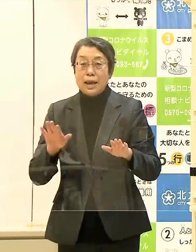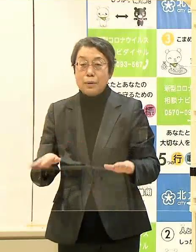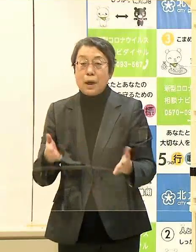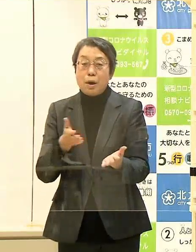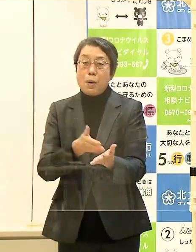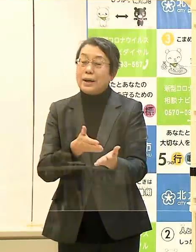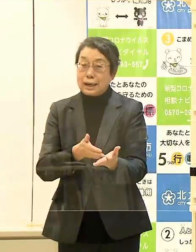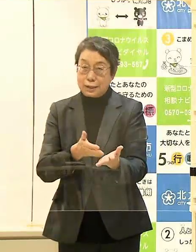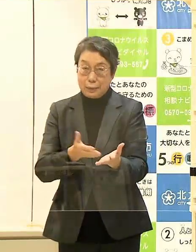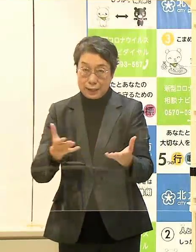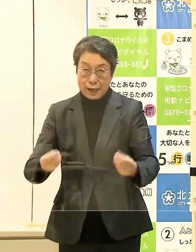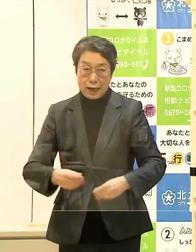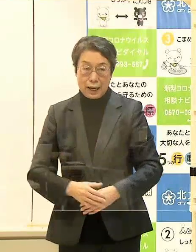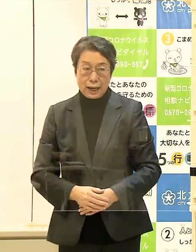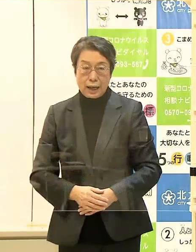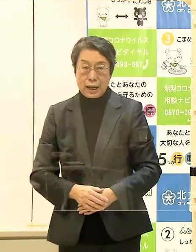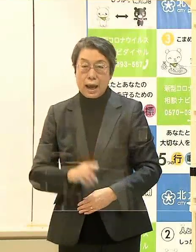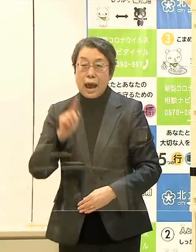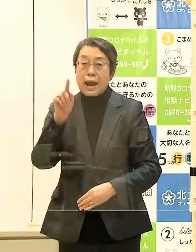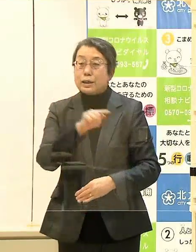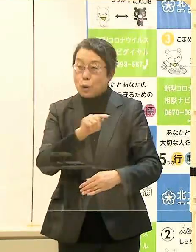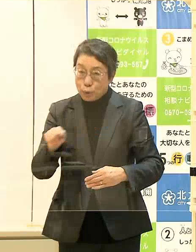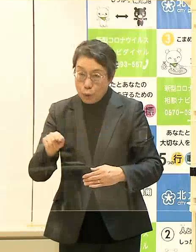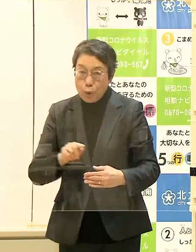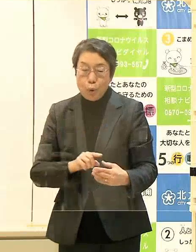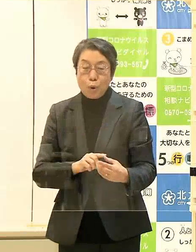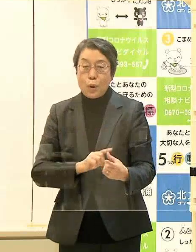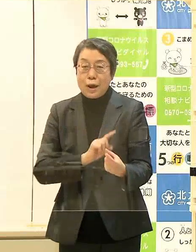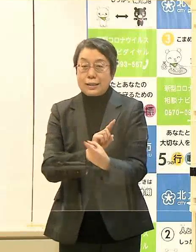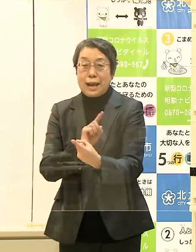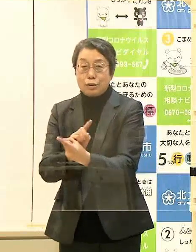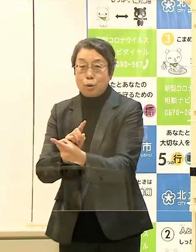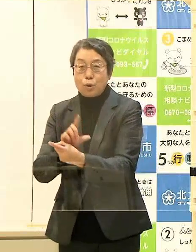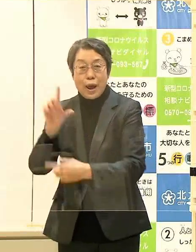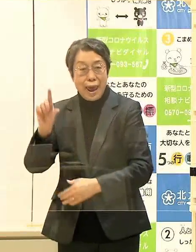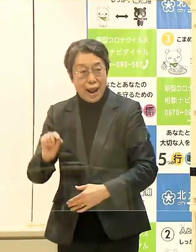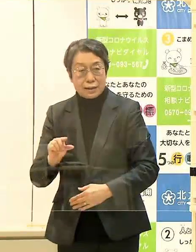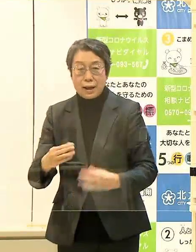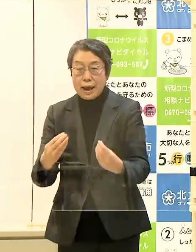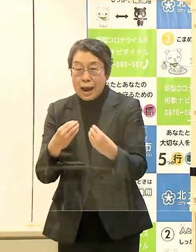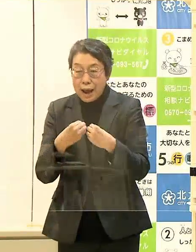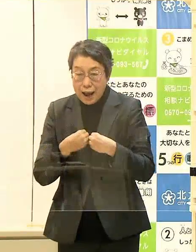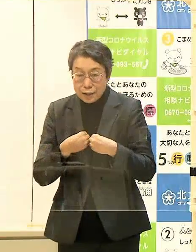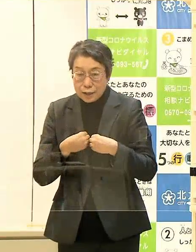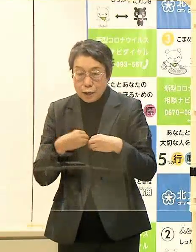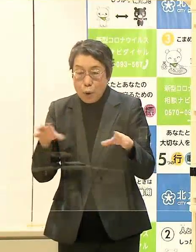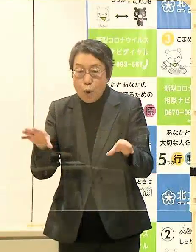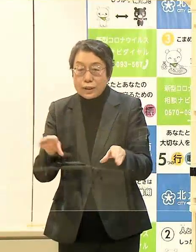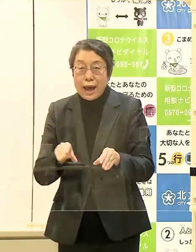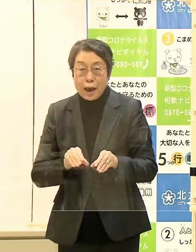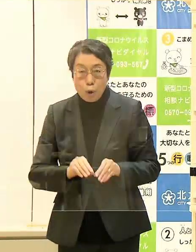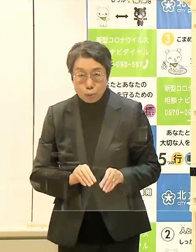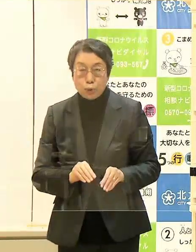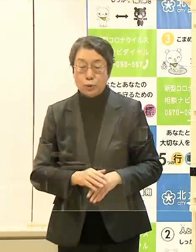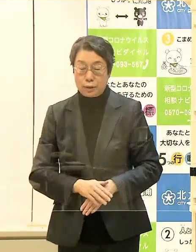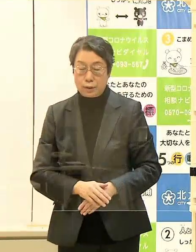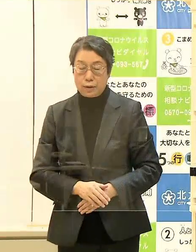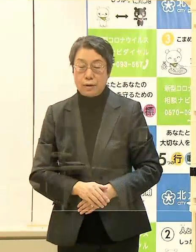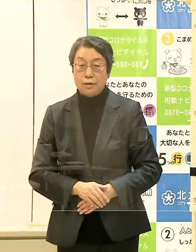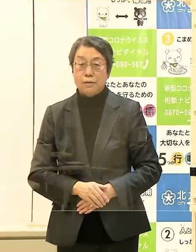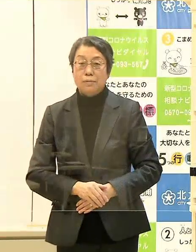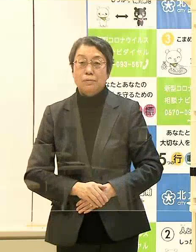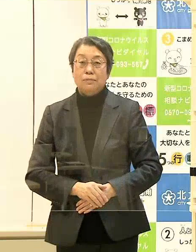ましたように人との接触をできるだけ減らして感染を抑え今いうことと併せまし